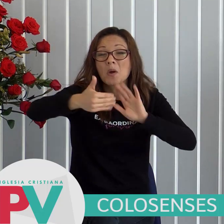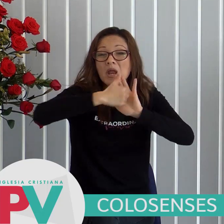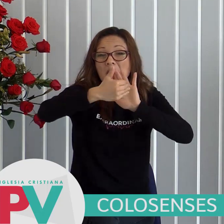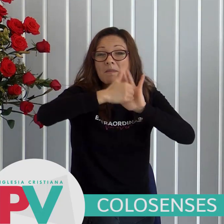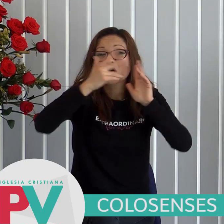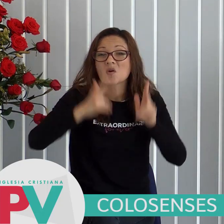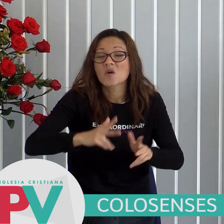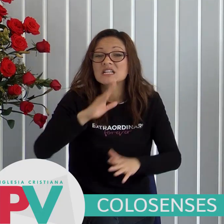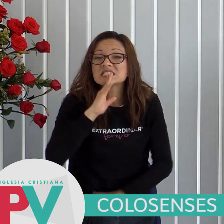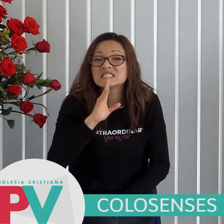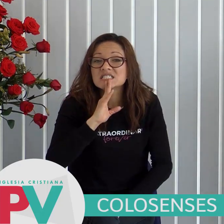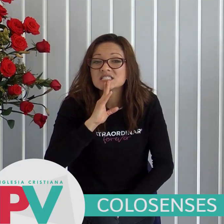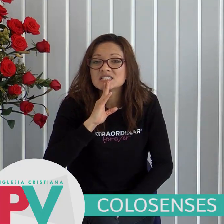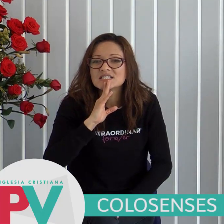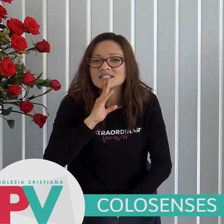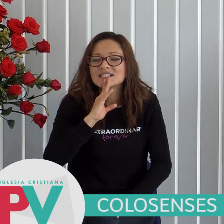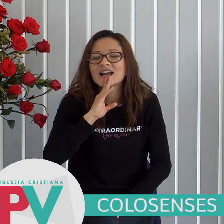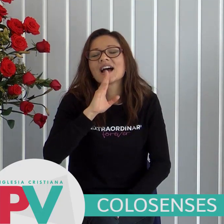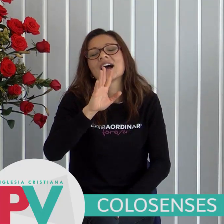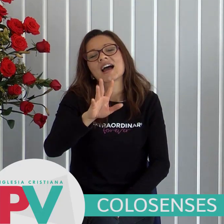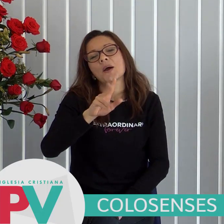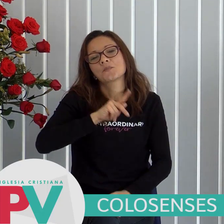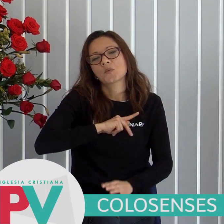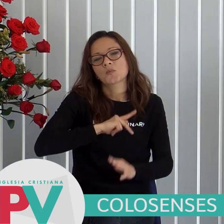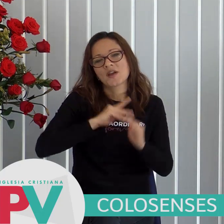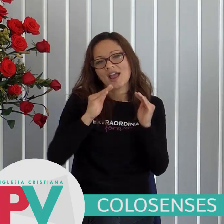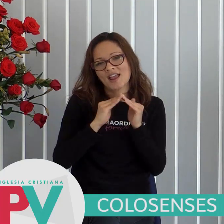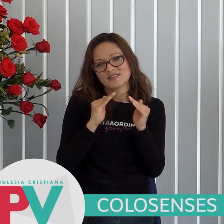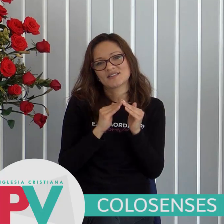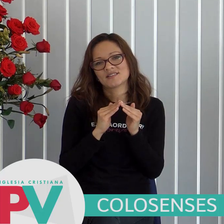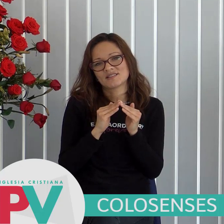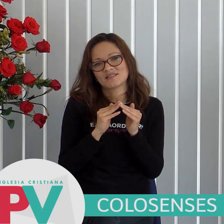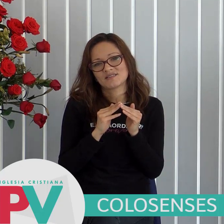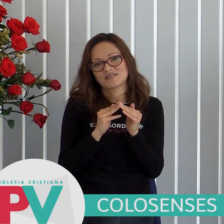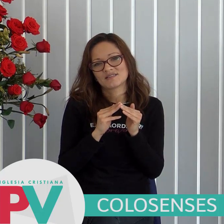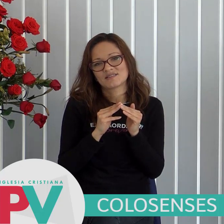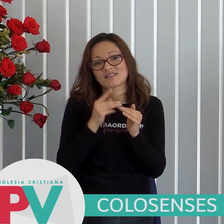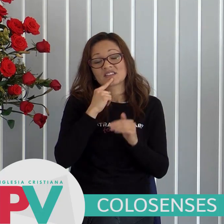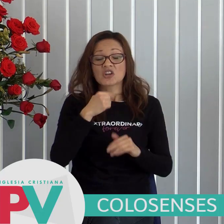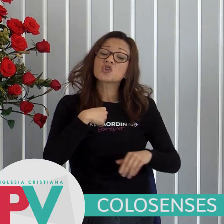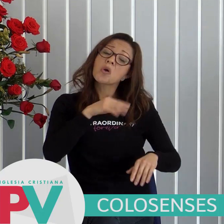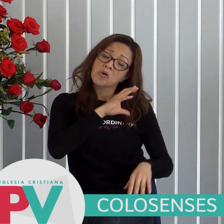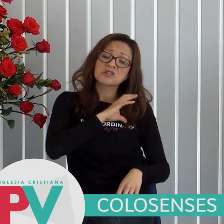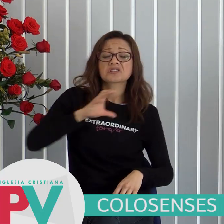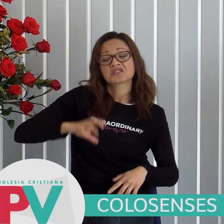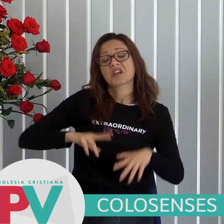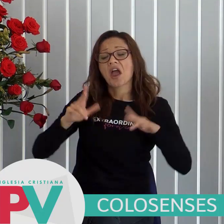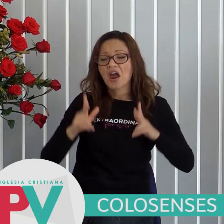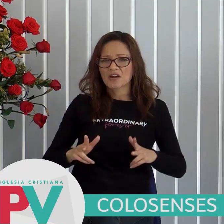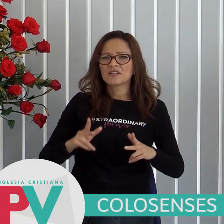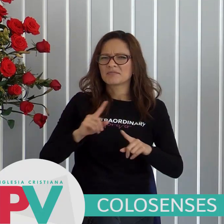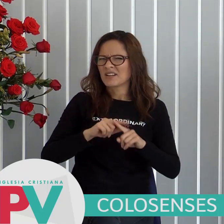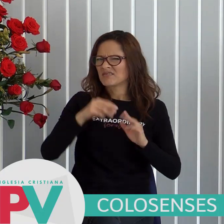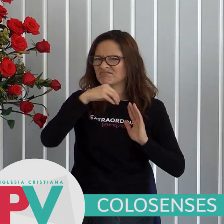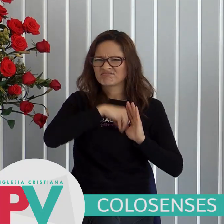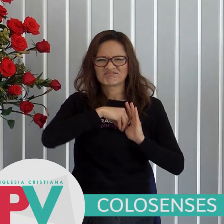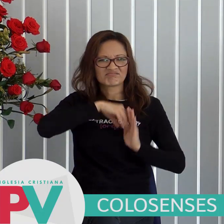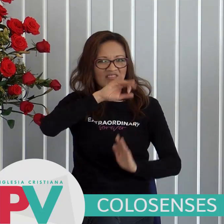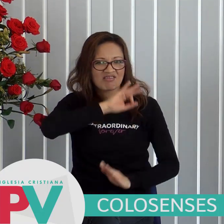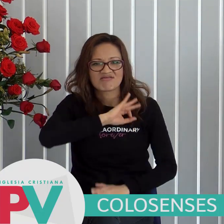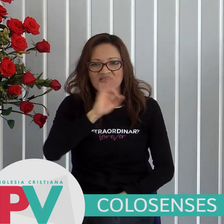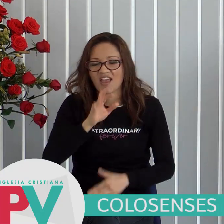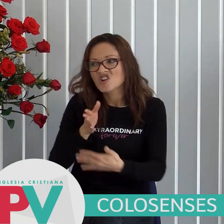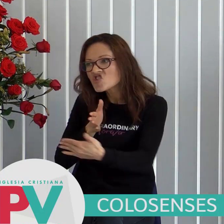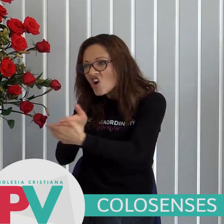enemigos? Los de la propia casa. Los que dicen ser cristianos y no lo son.